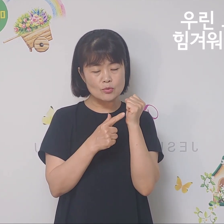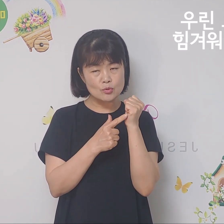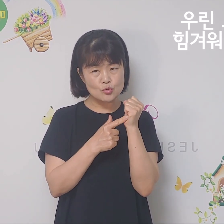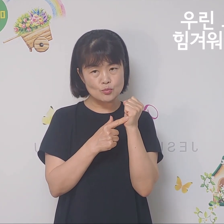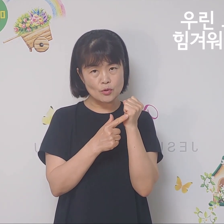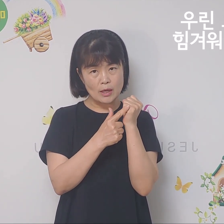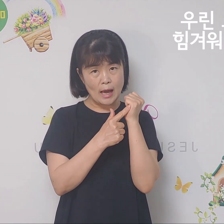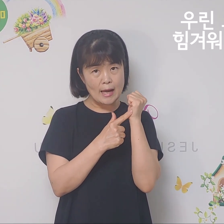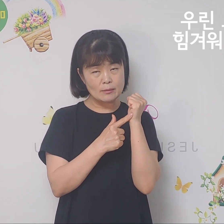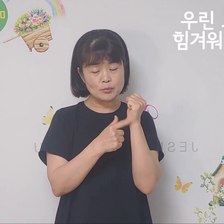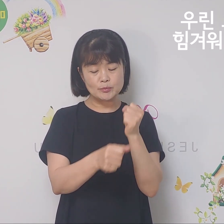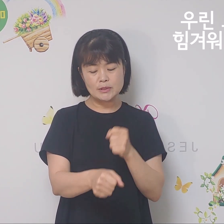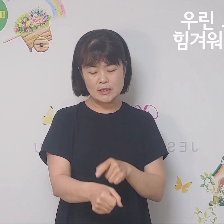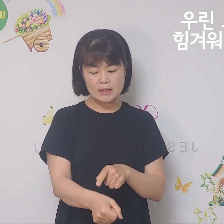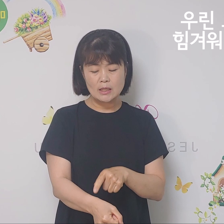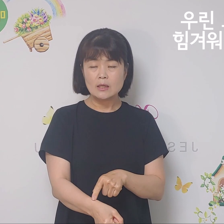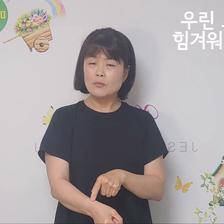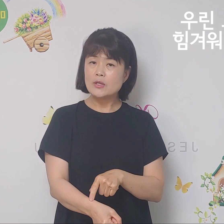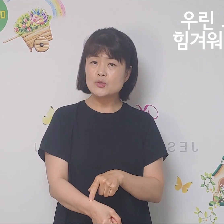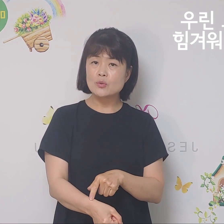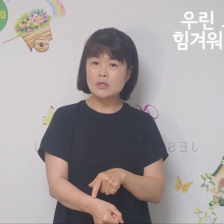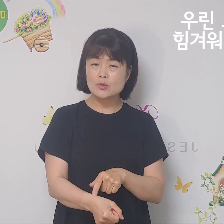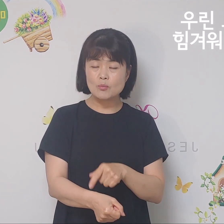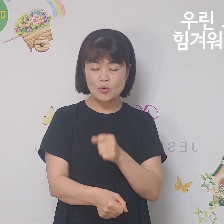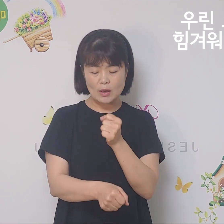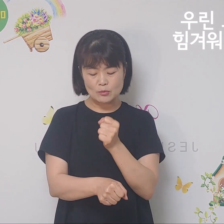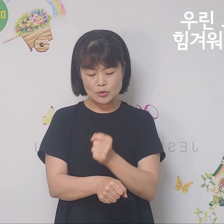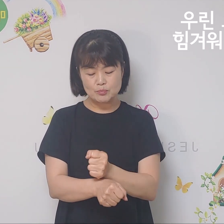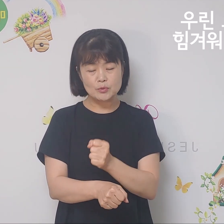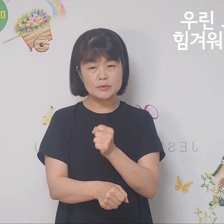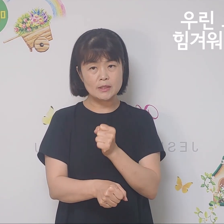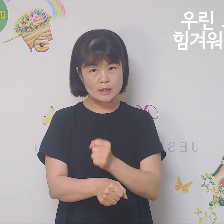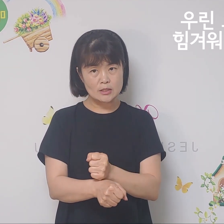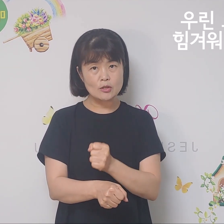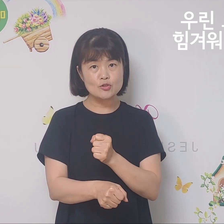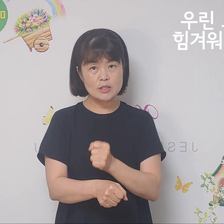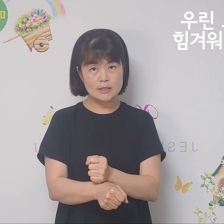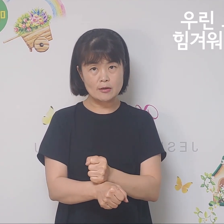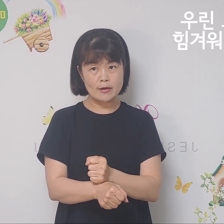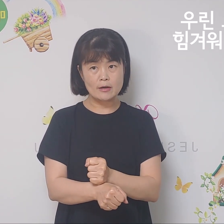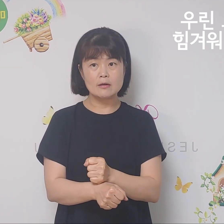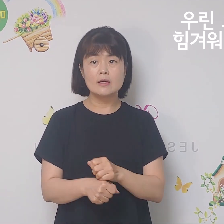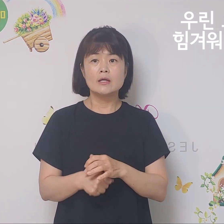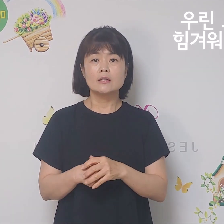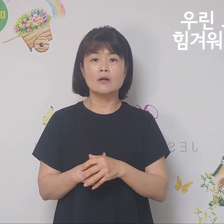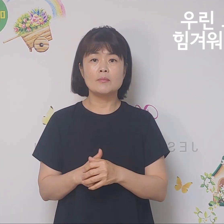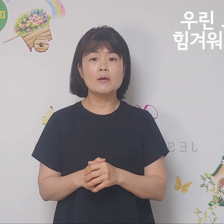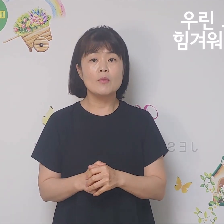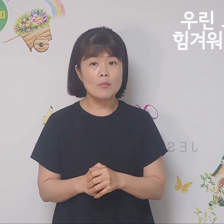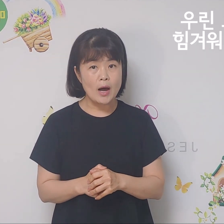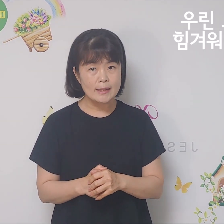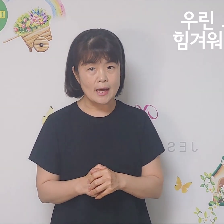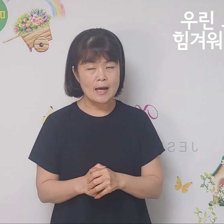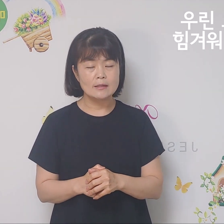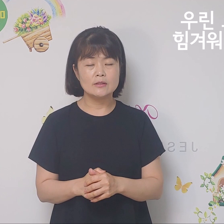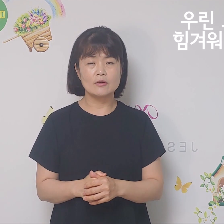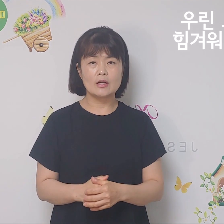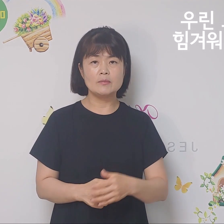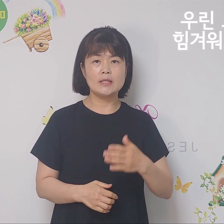오른손 주먹의 아랫부분을 왼손의 손목 윗부분을 이렇게 쳐주시는 거예요. 그러면 뭐뭐 하다